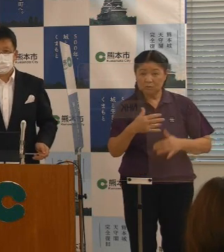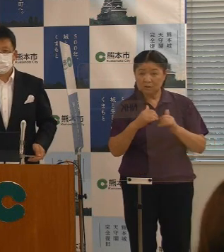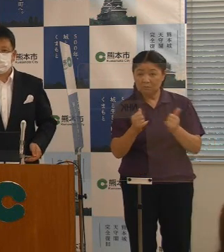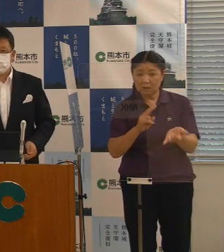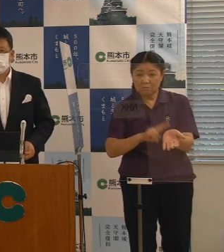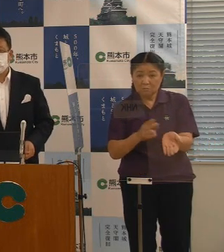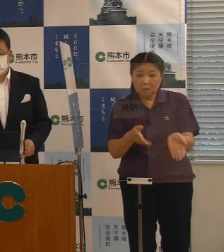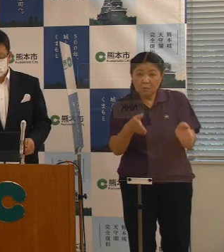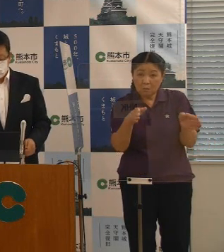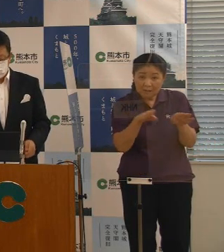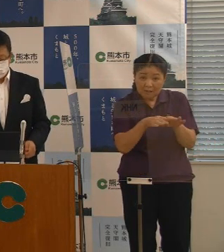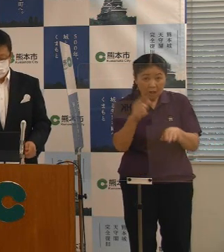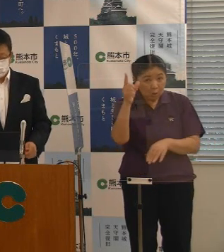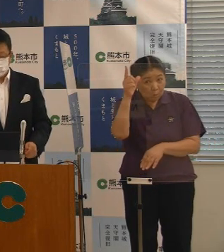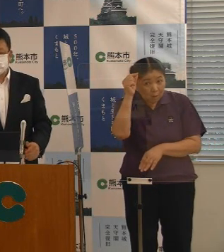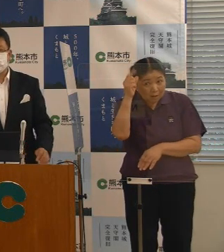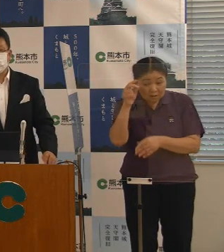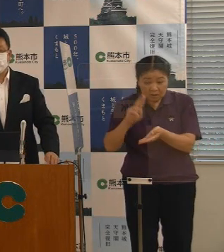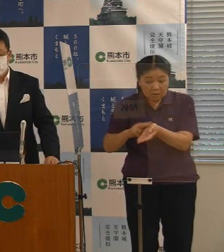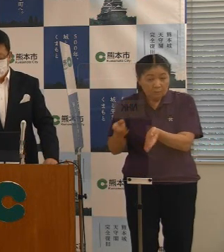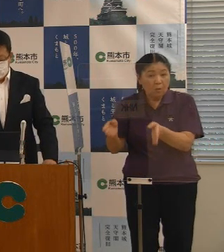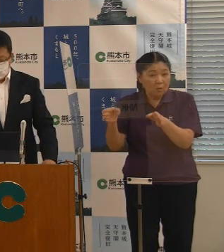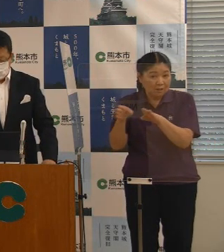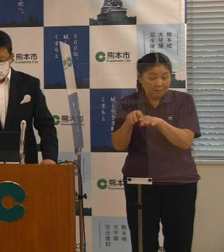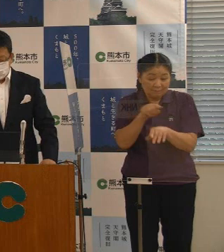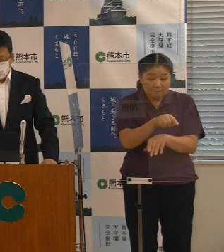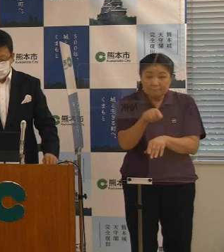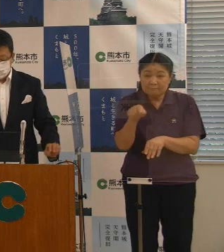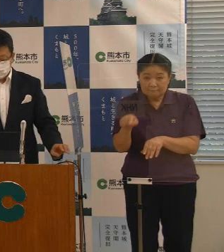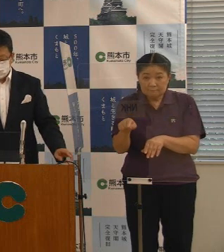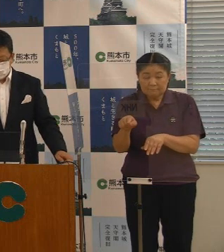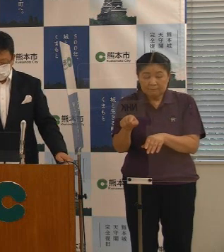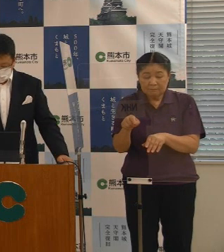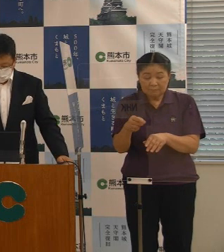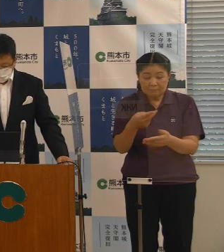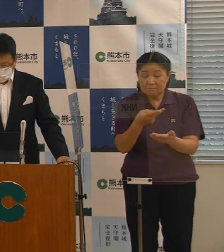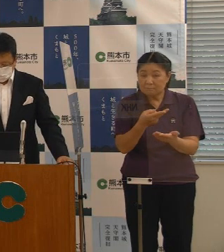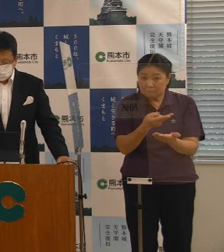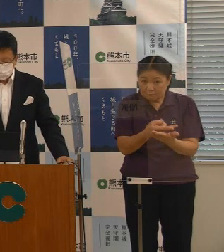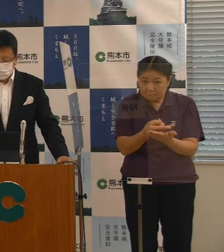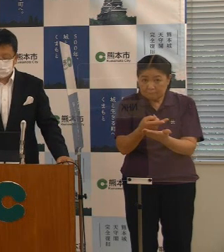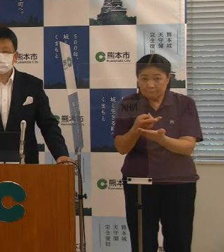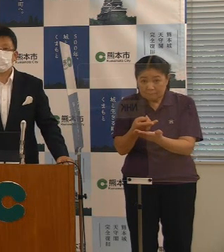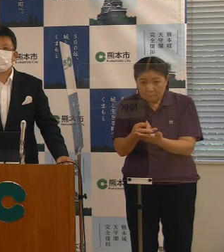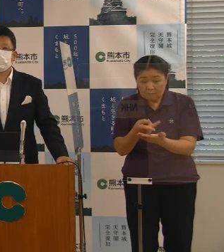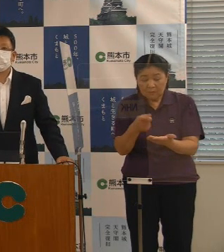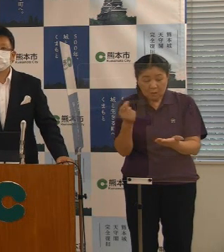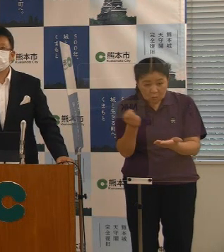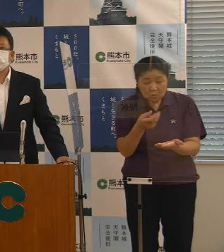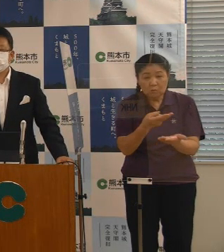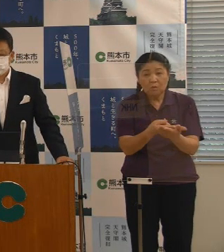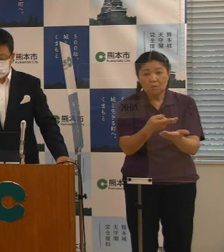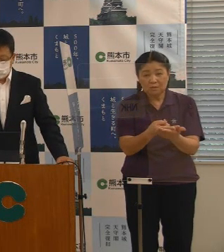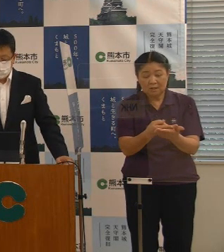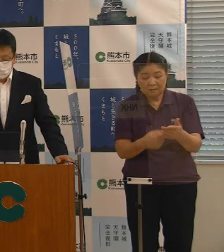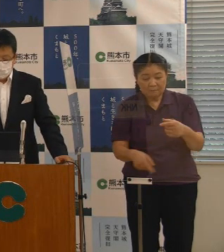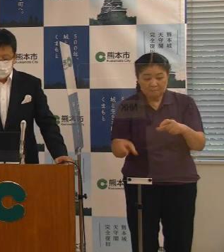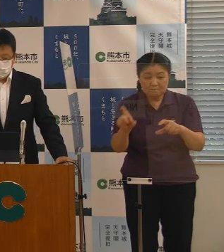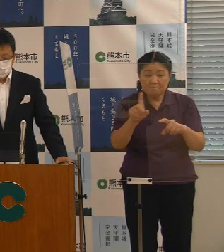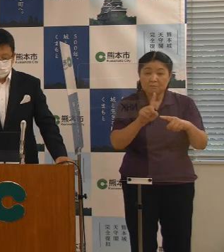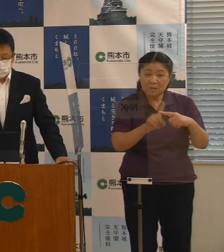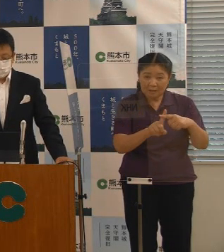院および植木病院において臨床即応病床に加えまして